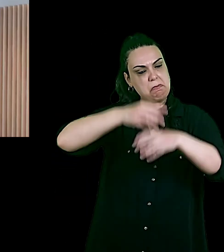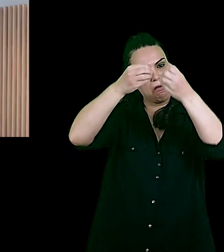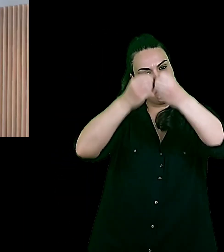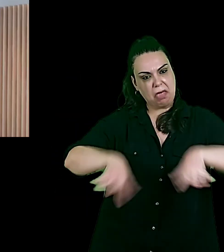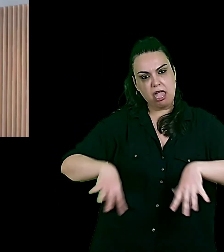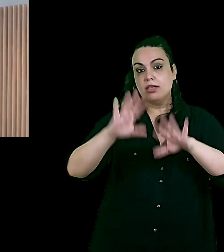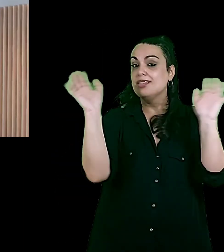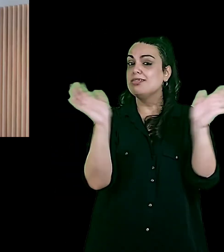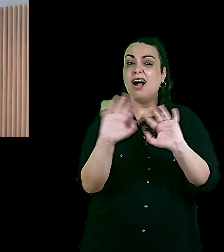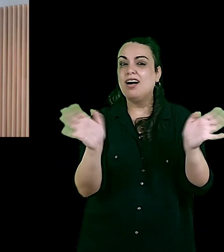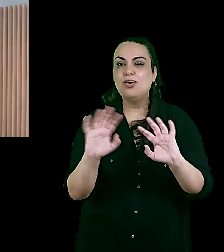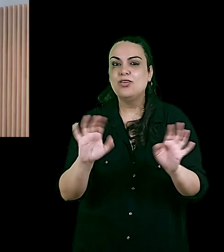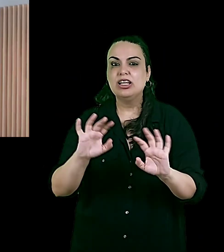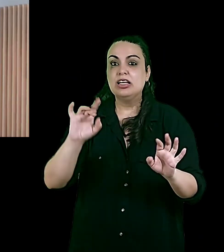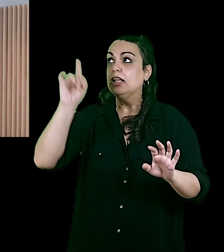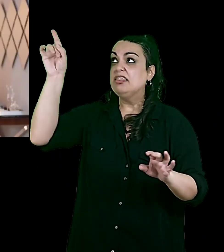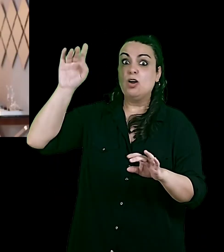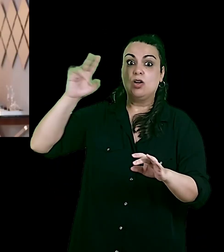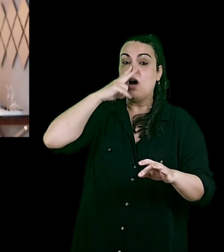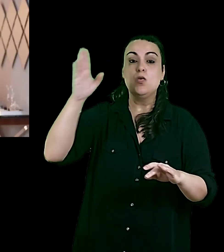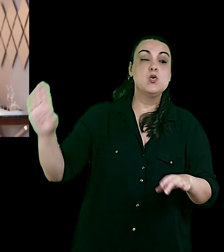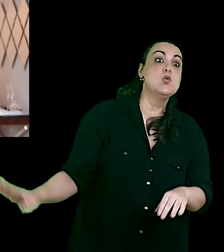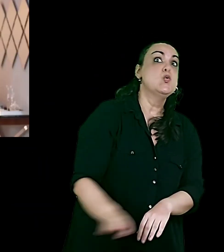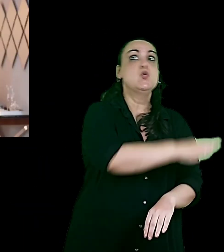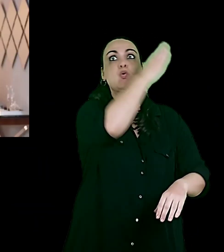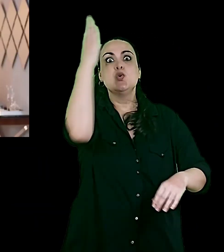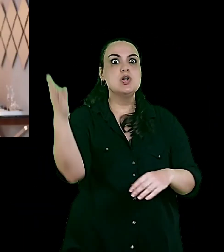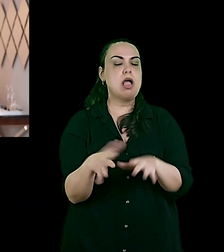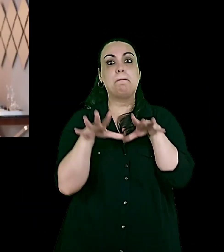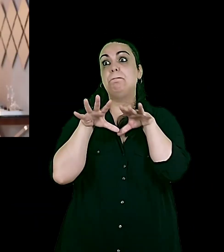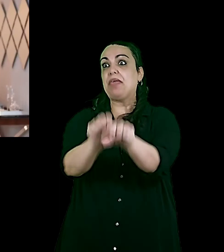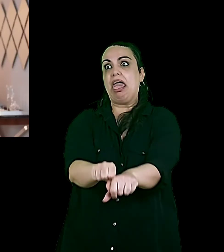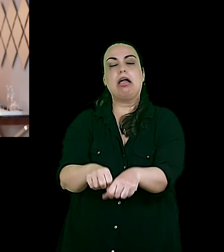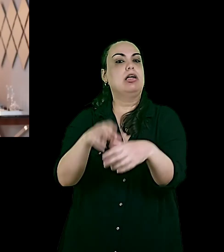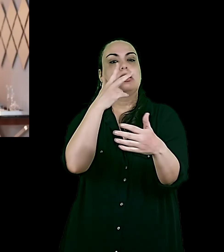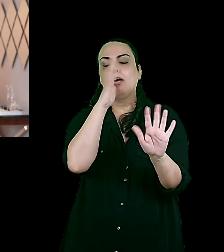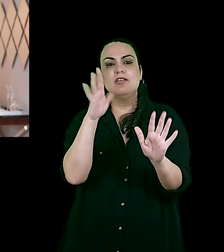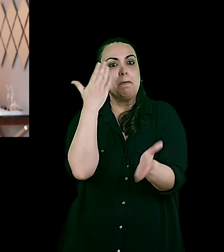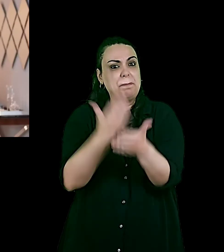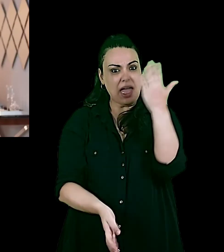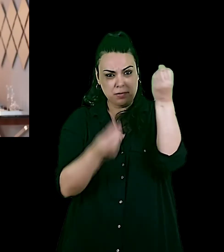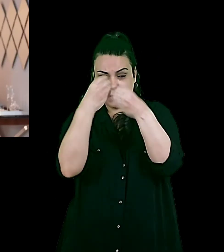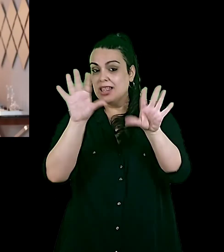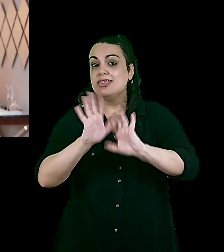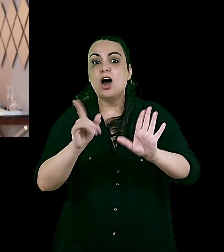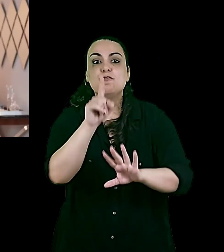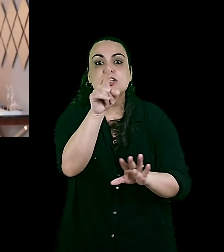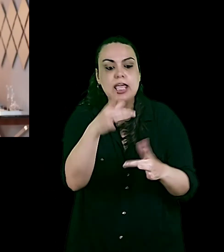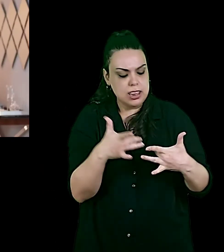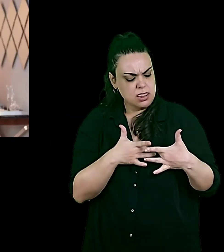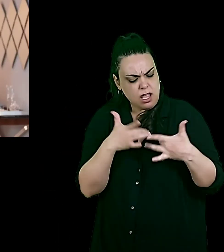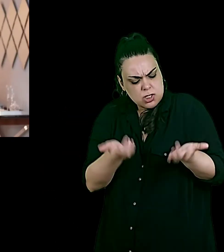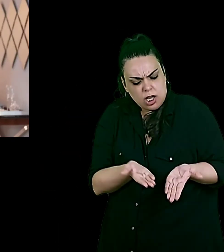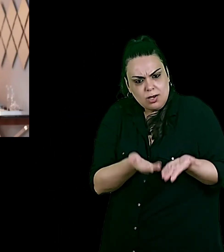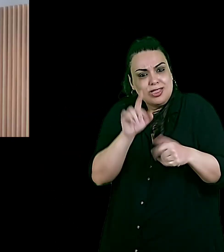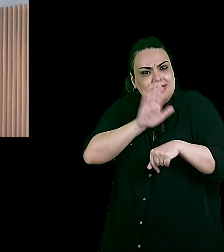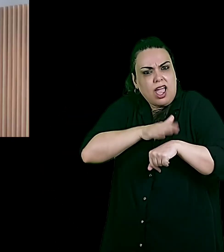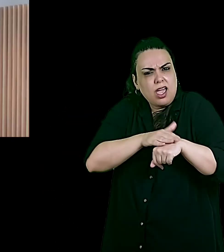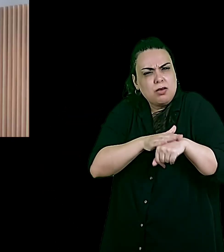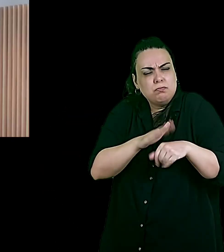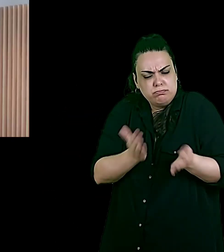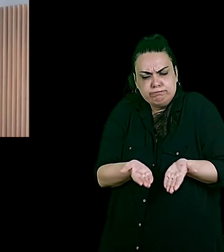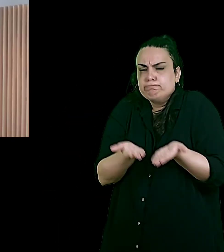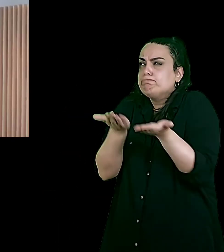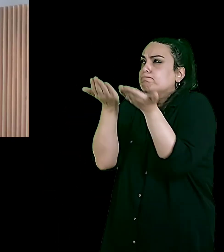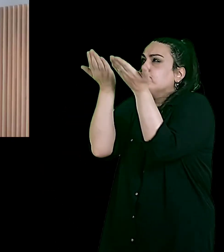aqui não é de Deus tomar o seu dia todo, mas é de você dando a parte que é dedicada a Ele, Ele ter o governo sobre todo o seu dia.